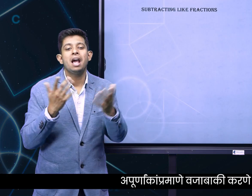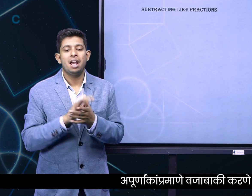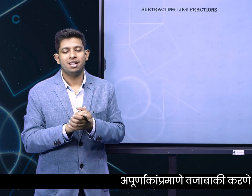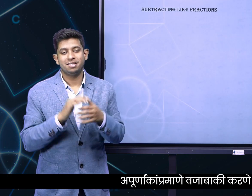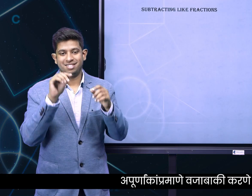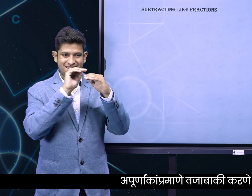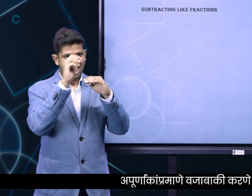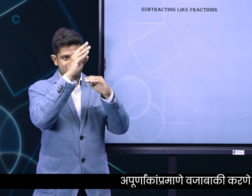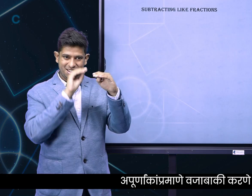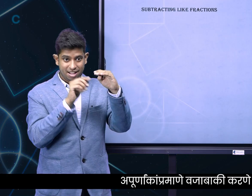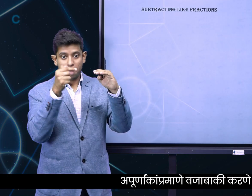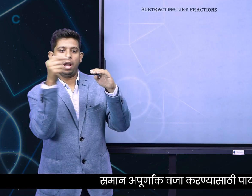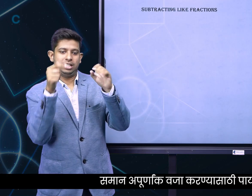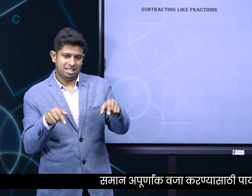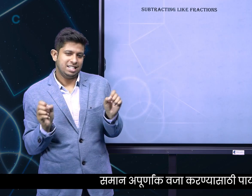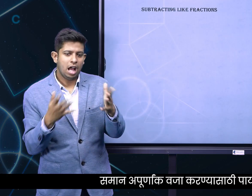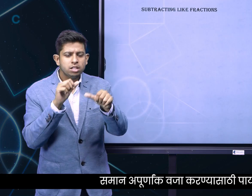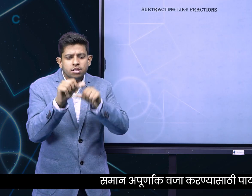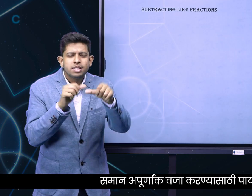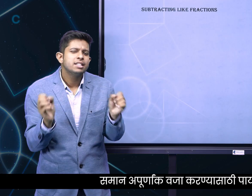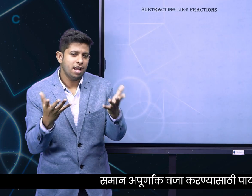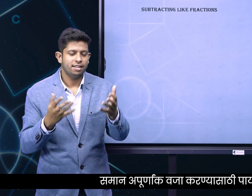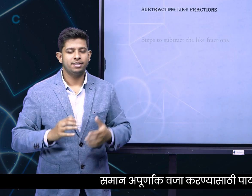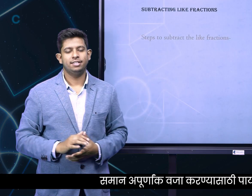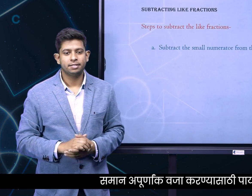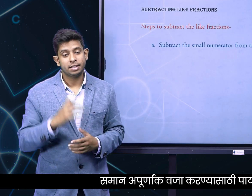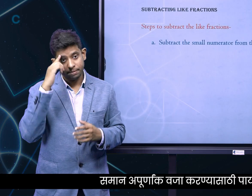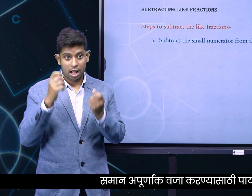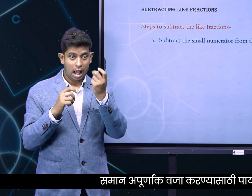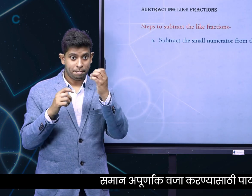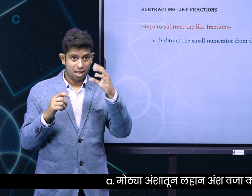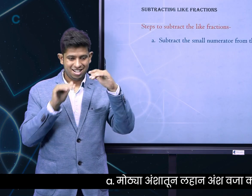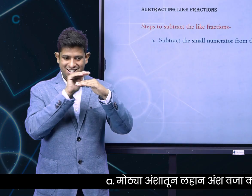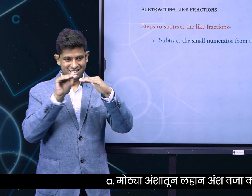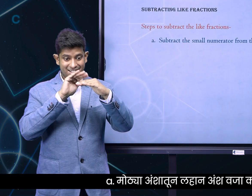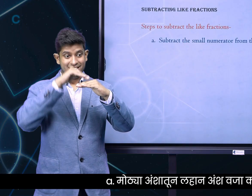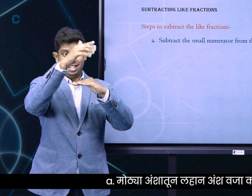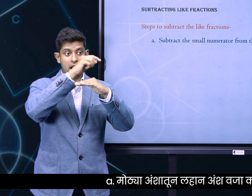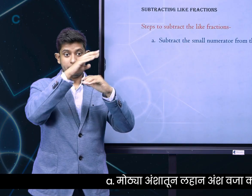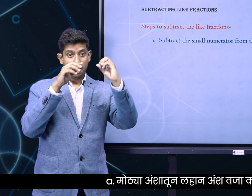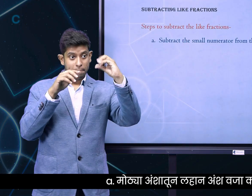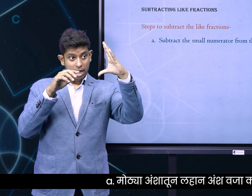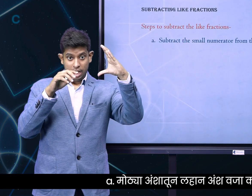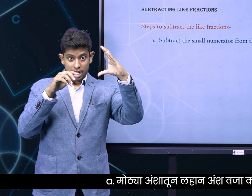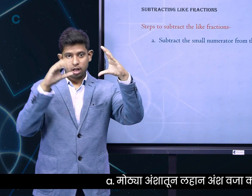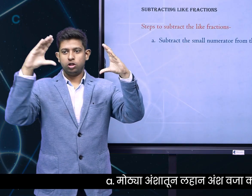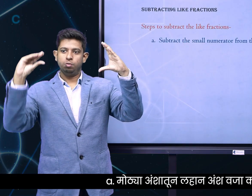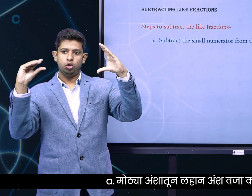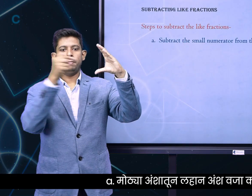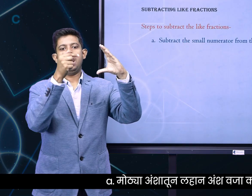अपूर्णांकांप्रमाणे वजाबाकी करणे. समान अपूर्णांक वजा करण्यासाठी पायऱ्या. मोठ्या अंशातून लहान अंश वजा करा.